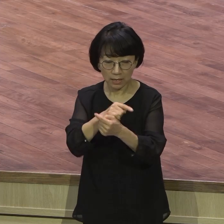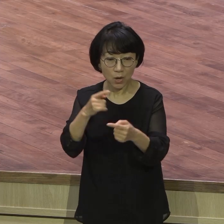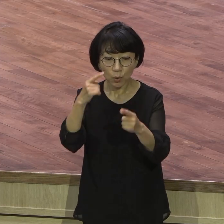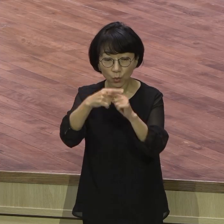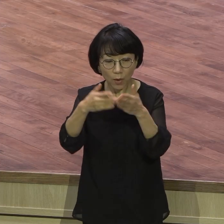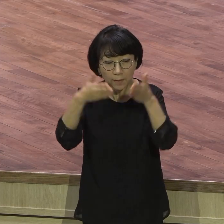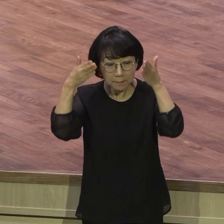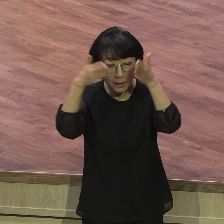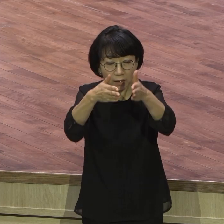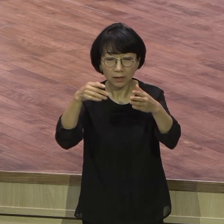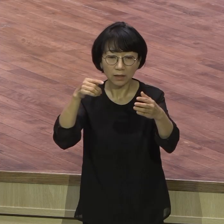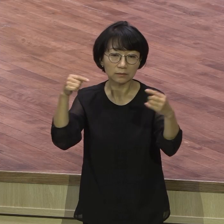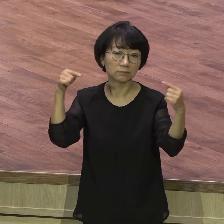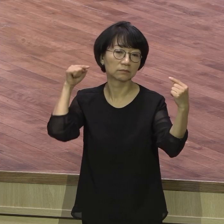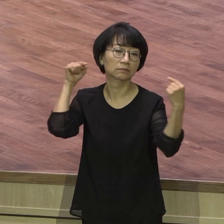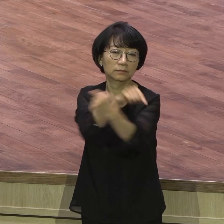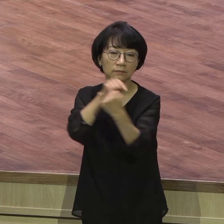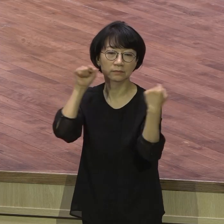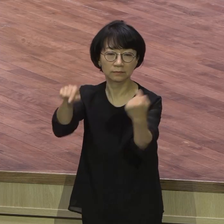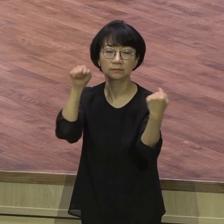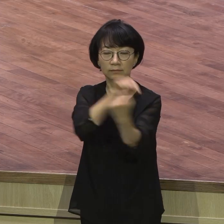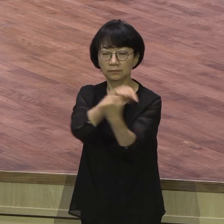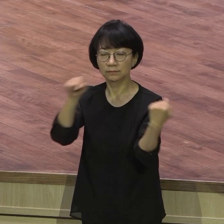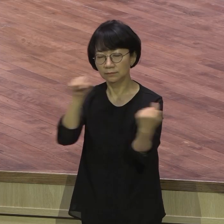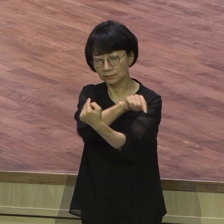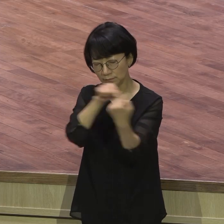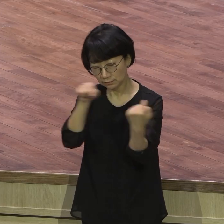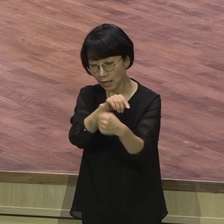방향이 안 맞으면 어떻게 해요 영향력이 볼 수 없어요